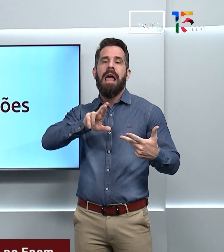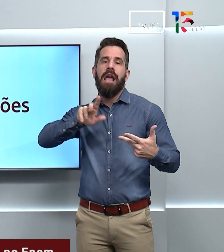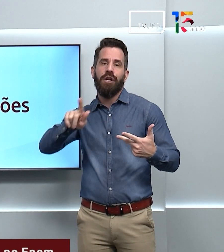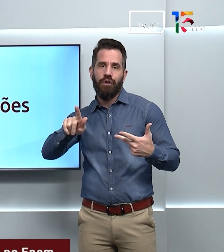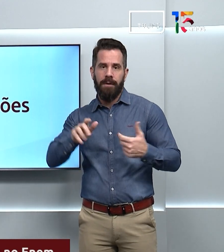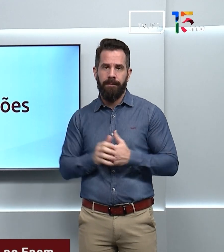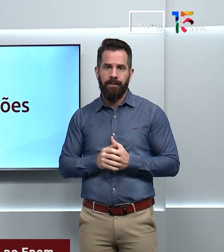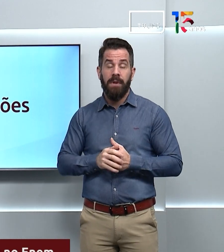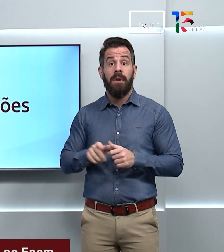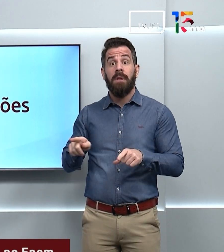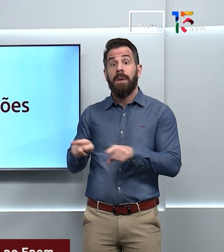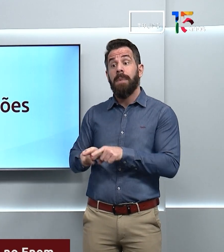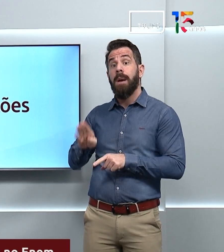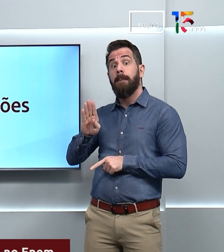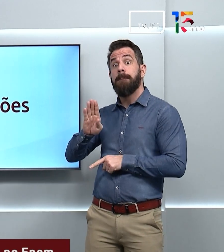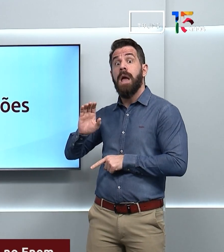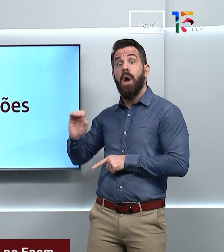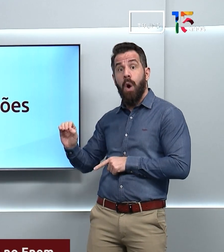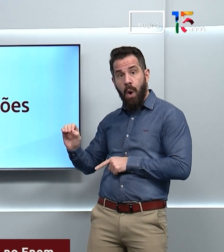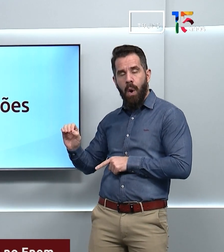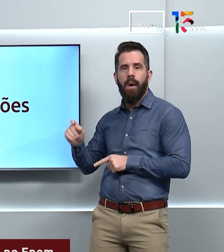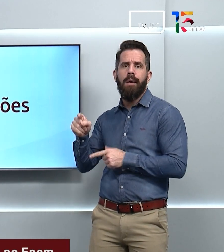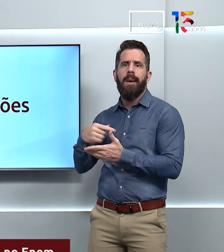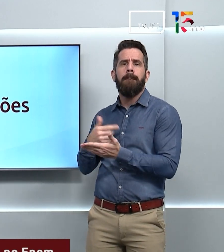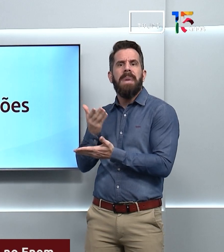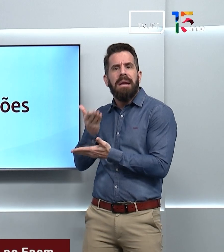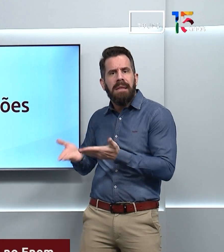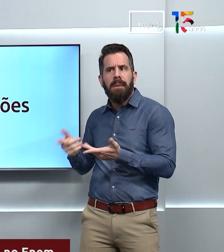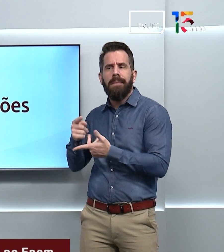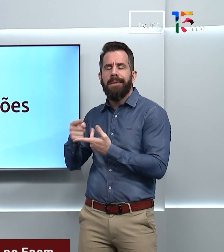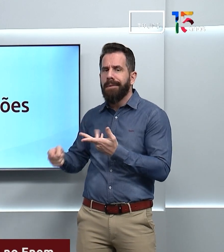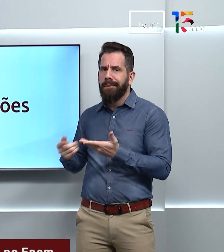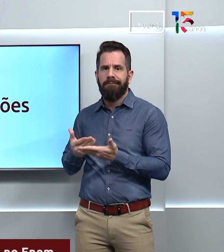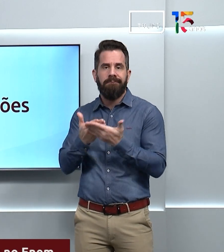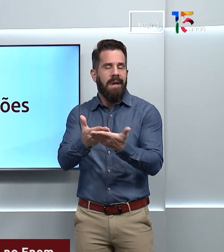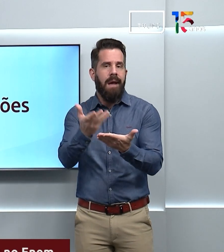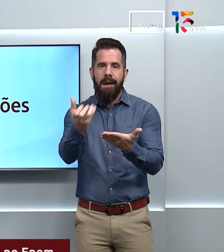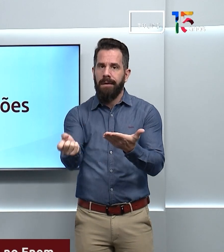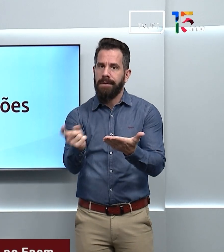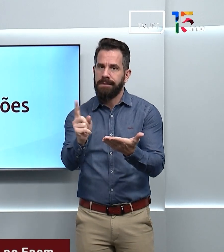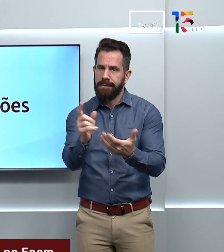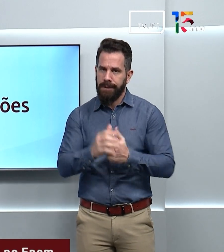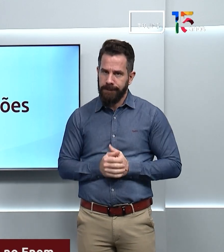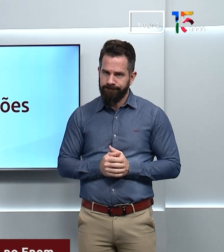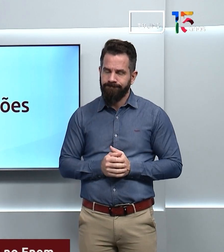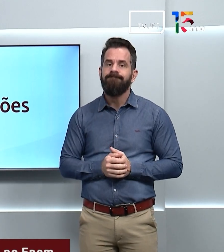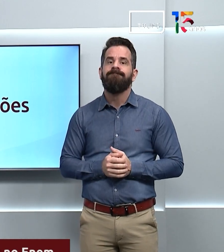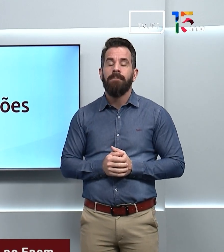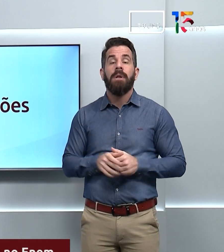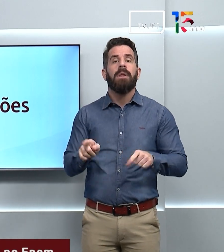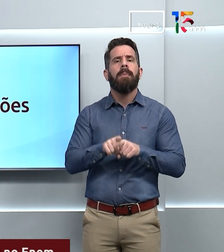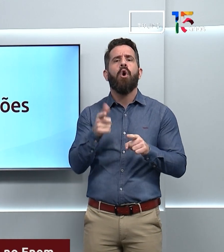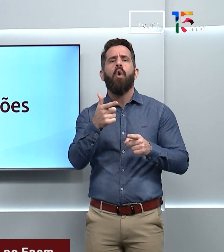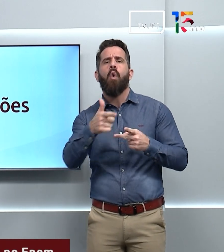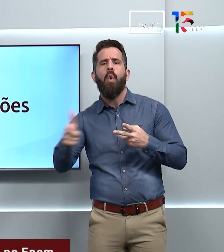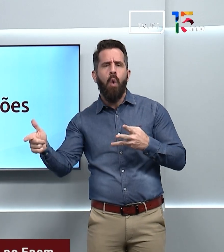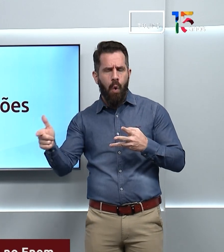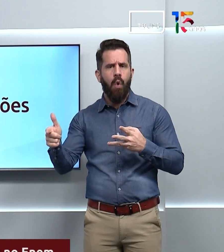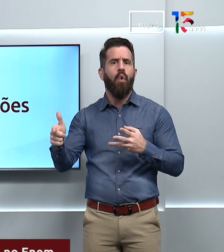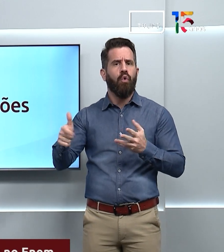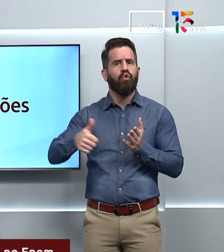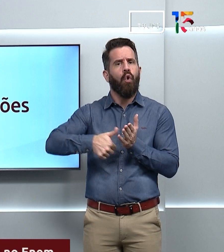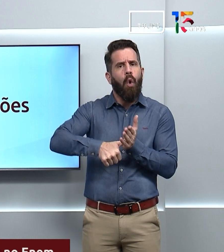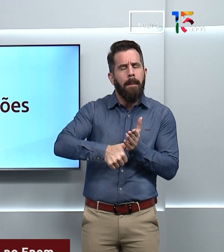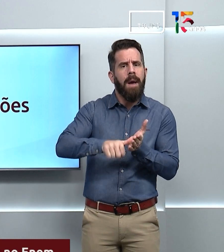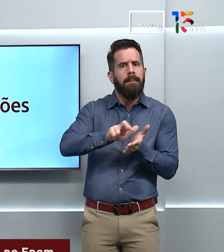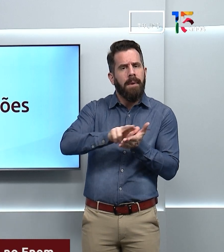documentos perdidos, não serão mais aceitos nessa edição. Outros documentos que você também pode usar para realizar a